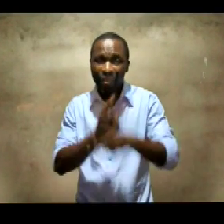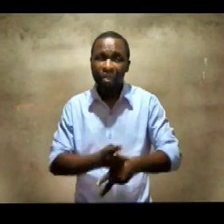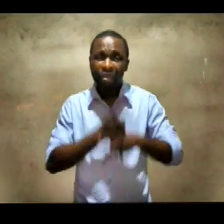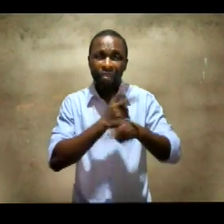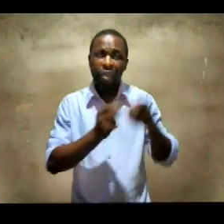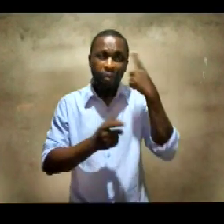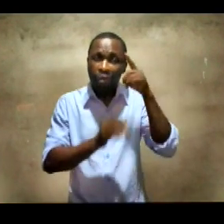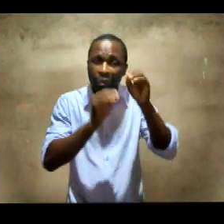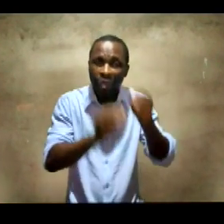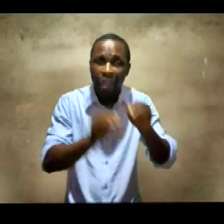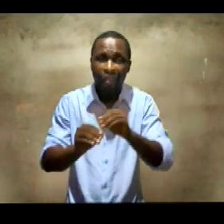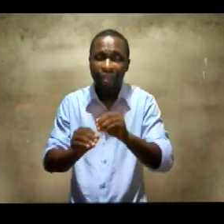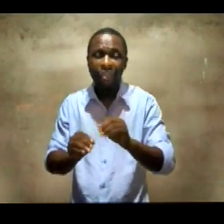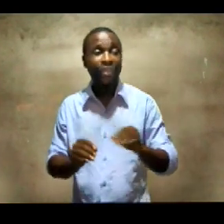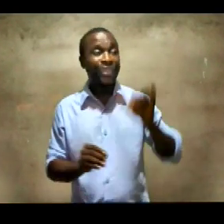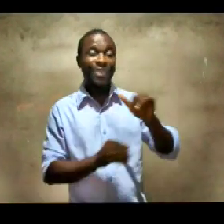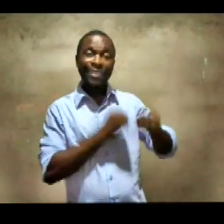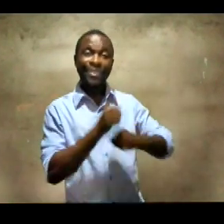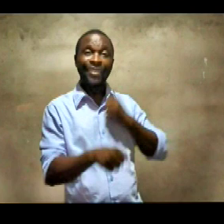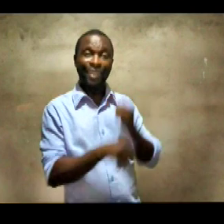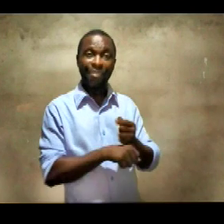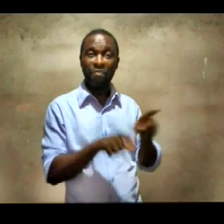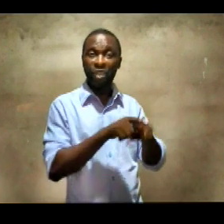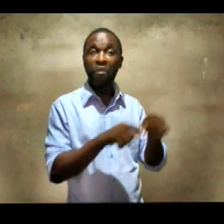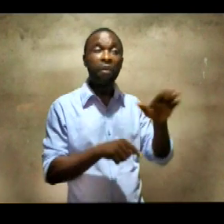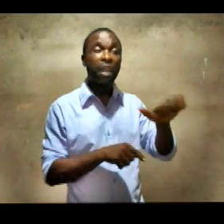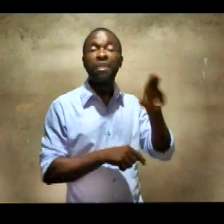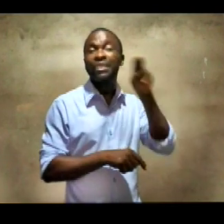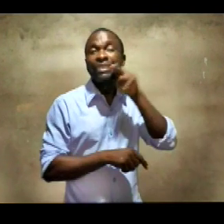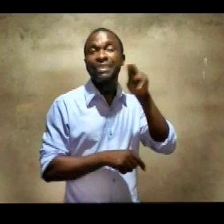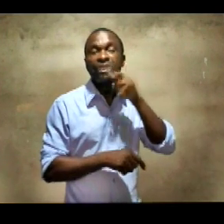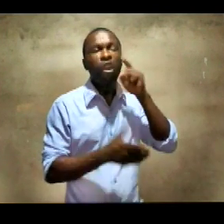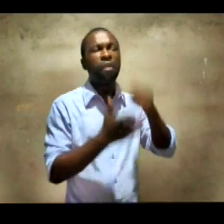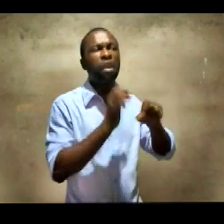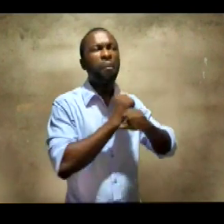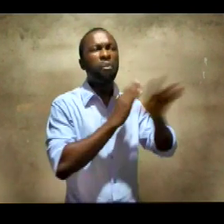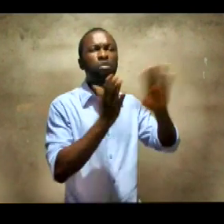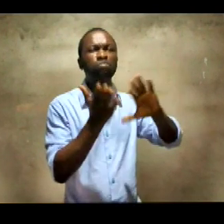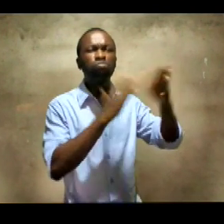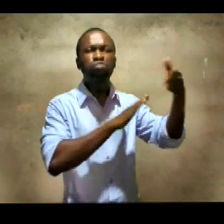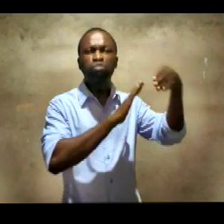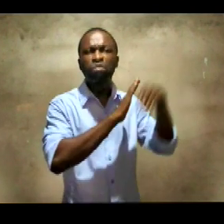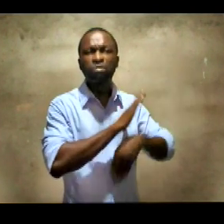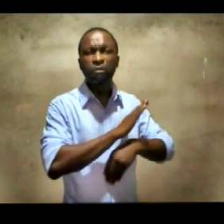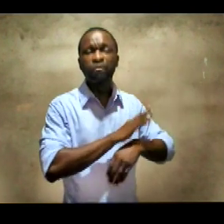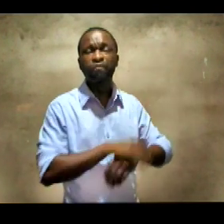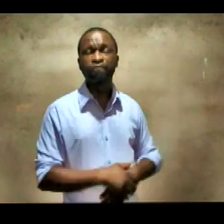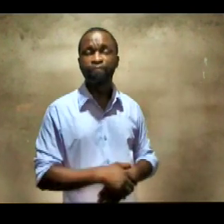des écoles coraniques. Cette année, le Nigeria a lui aussi connu de nombreux abus dans des écoles coraniques.